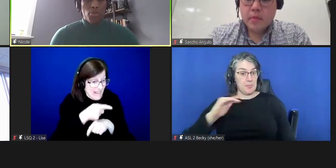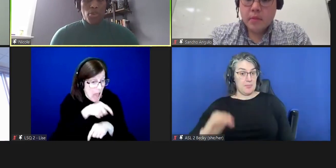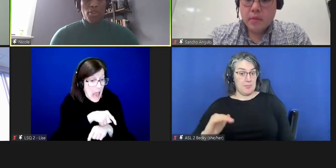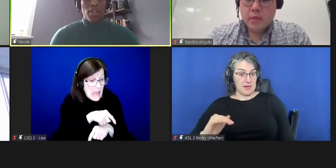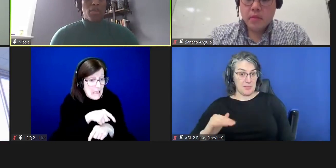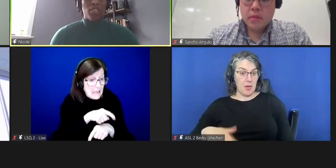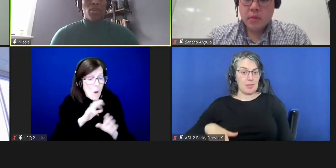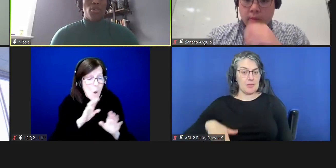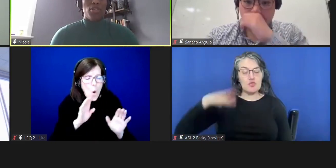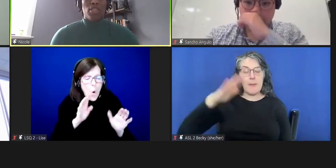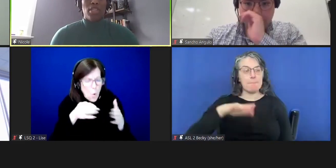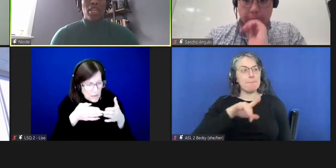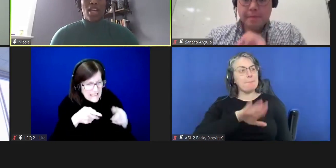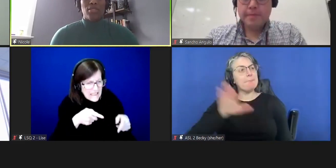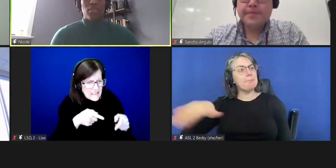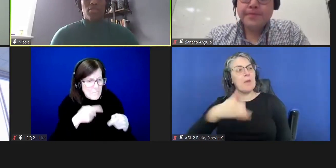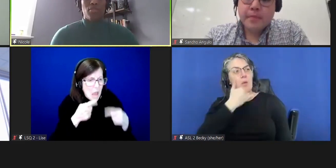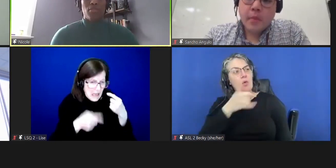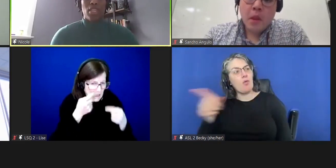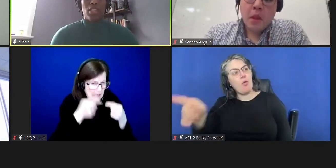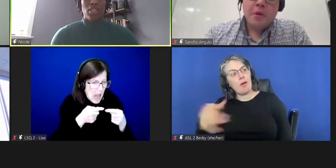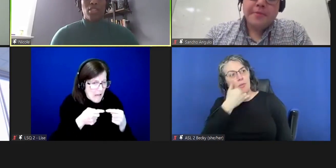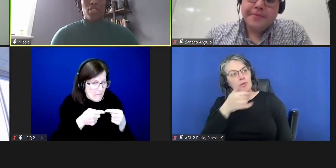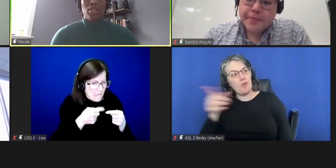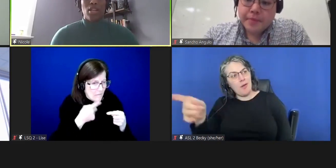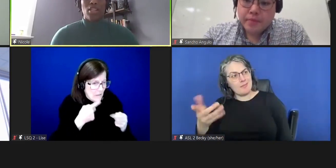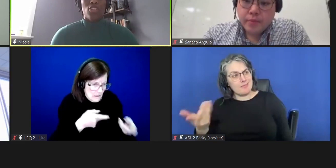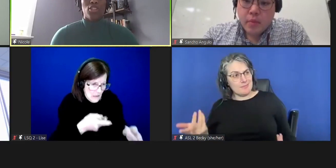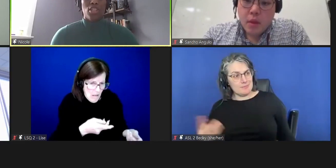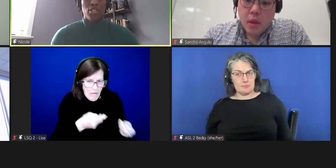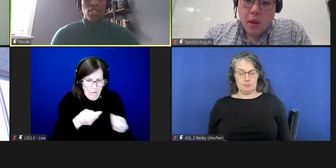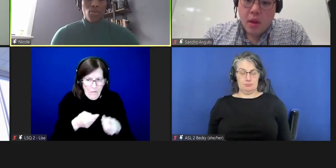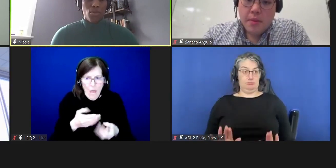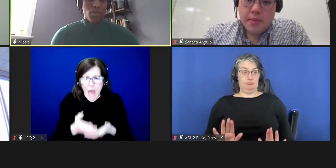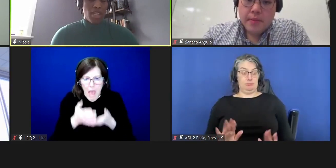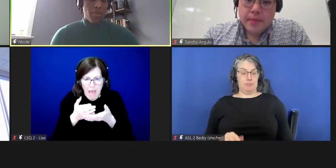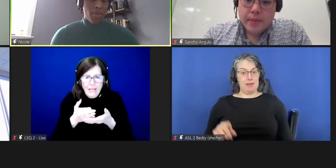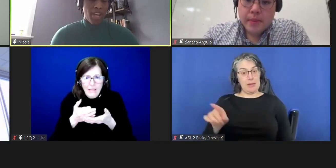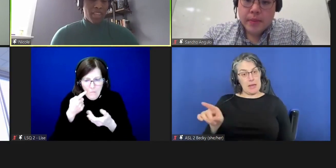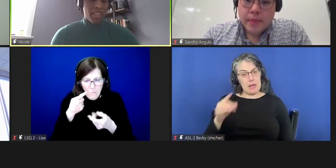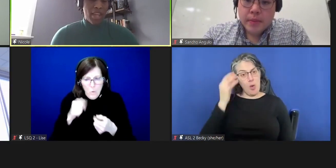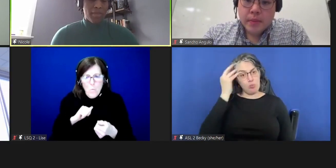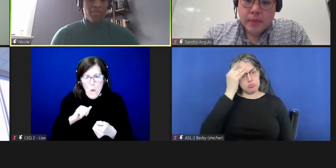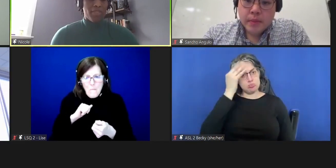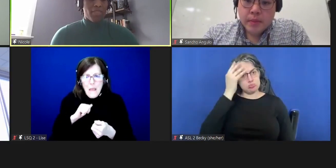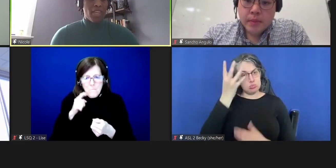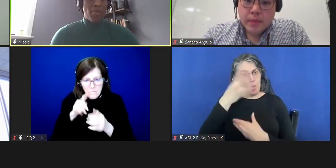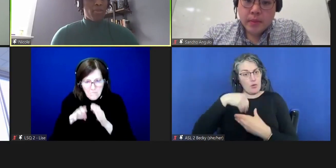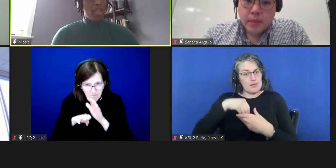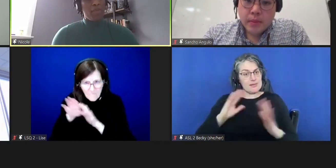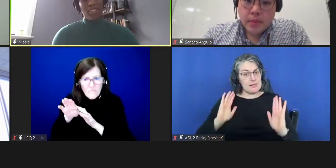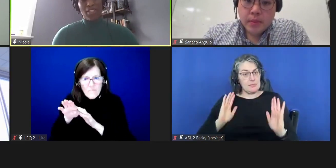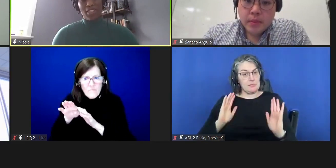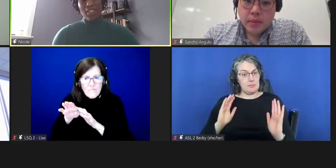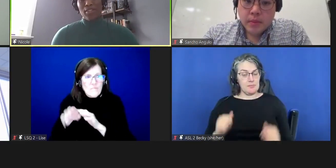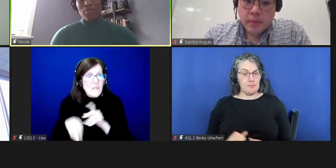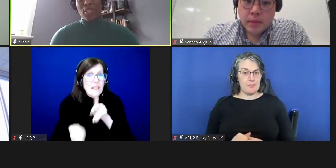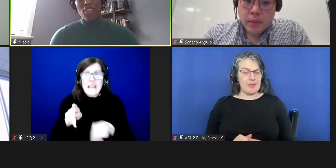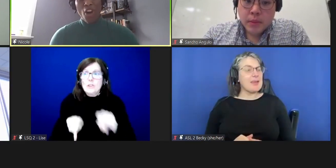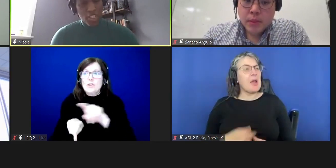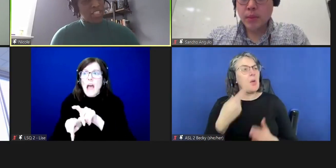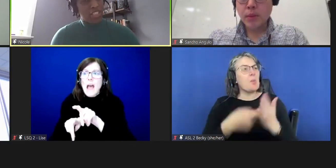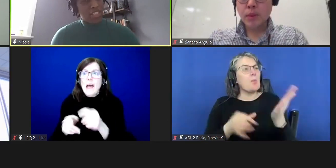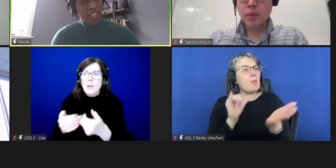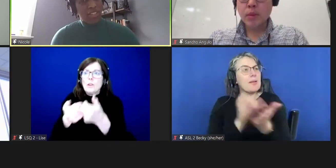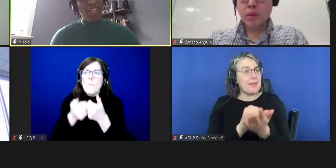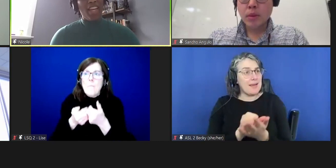profond. Et lorsque les gens me demandaient « mais qu'est-ce qui ne va pas chez ton frère ?» je disais « c'est un autiste ». Et les